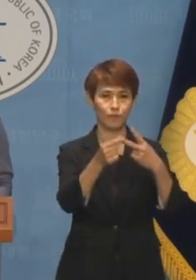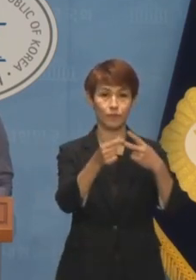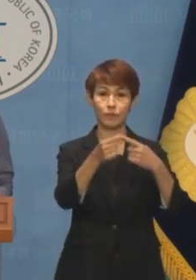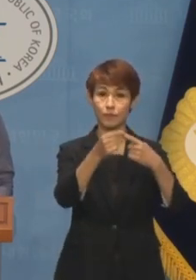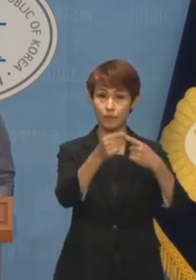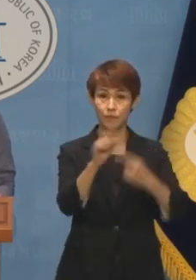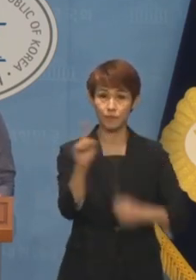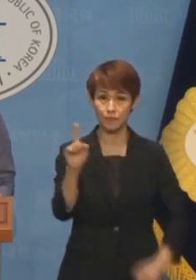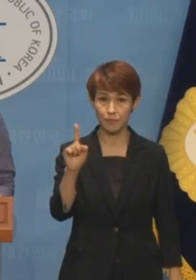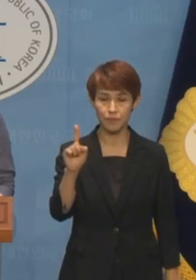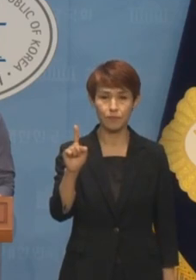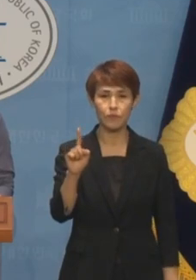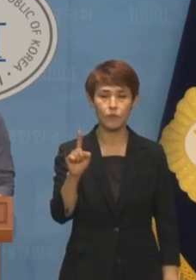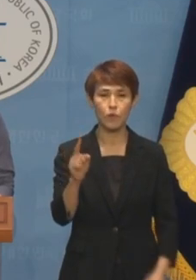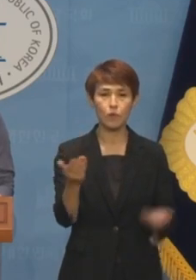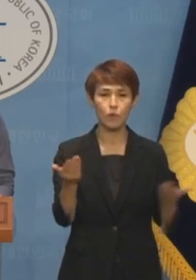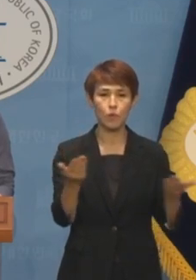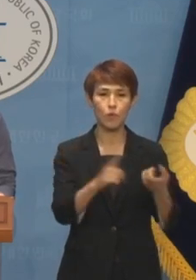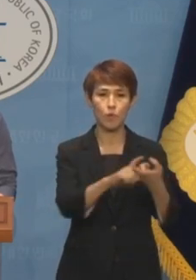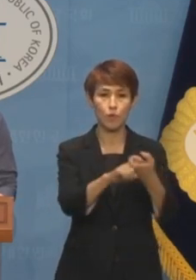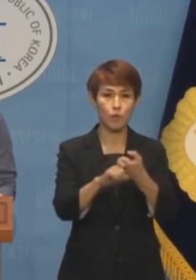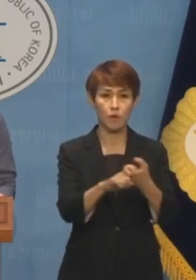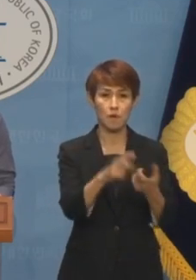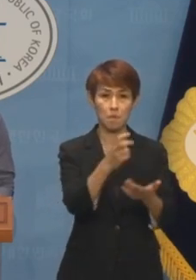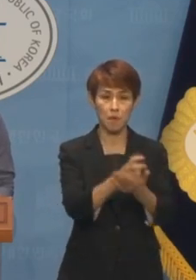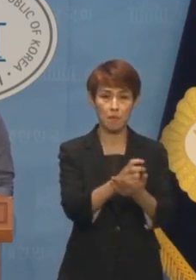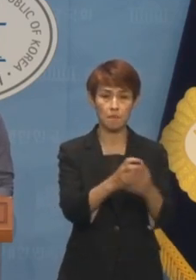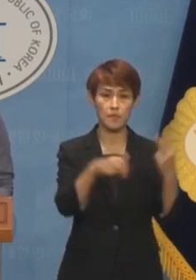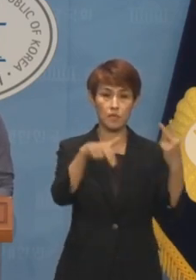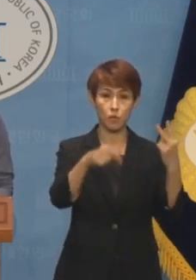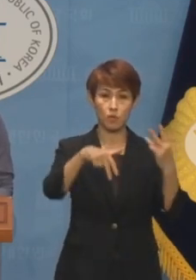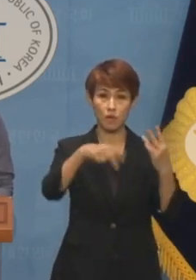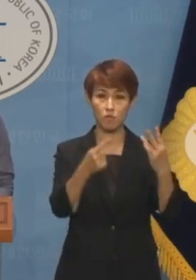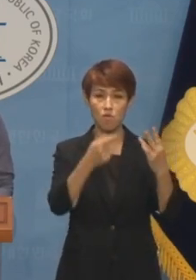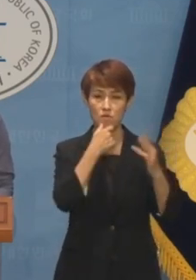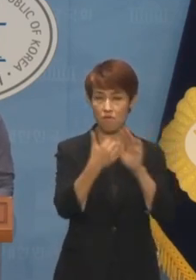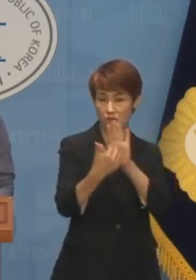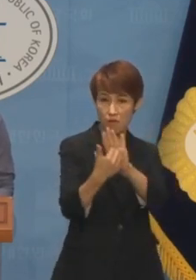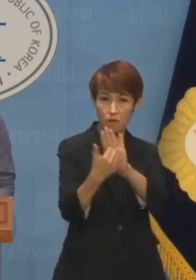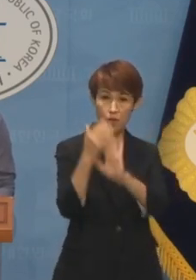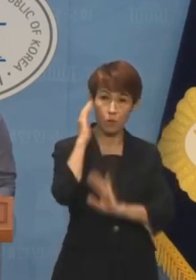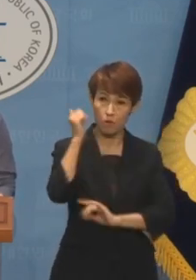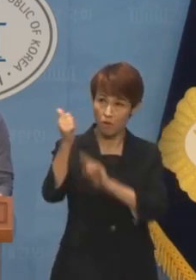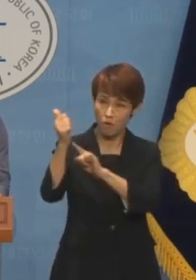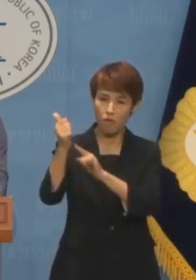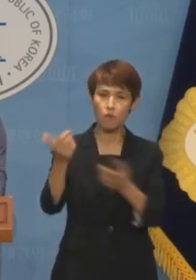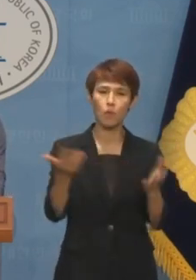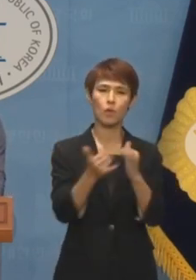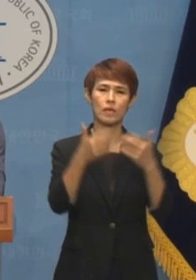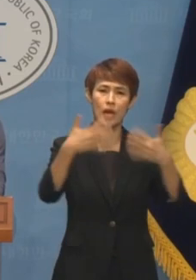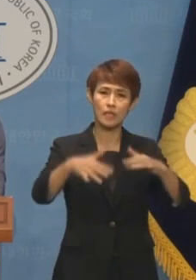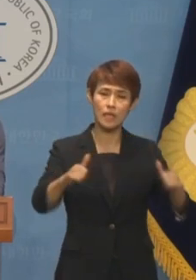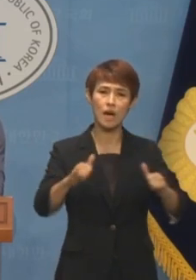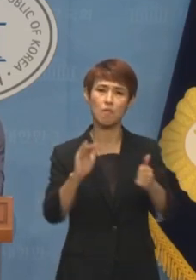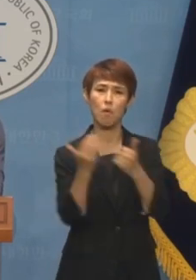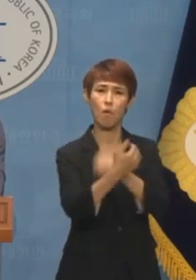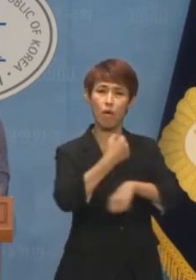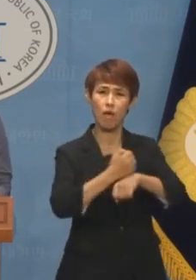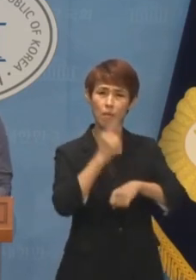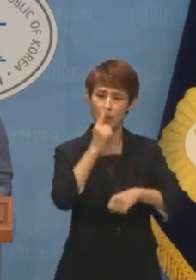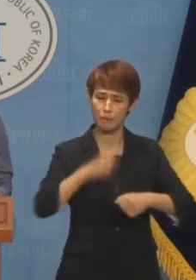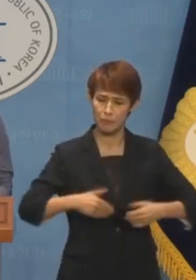번째입니다. 노조법 2, 3조를 거부하는 대통령은 노동약자 보호 운운할 자격이